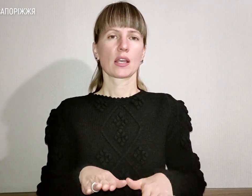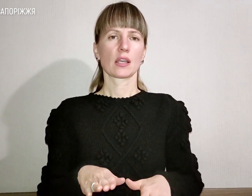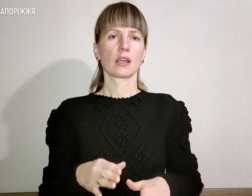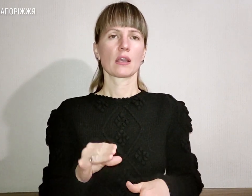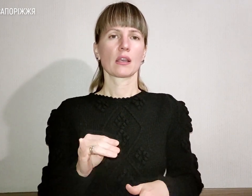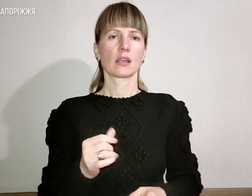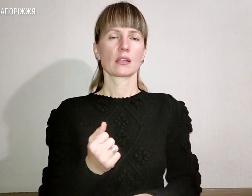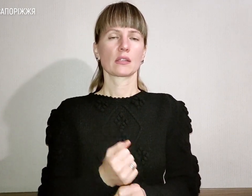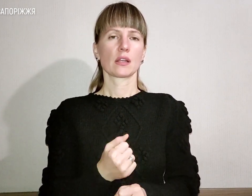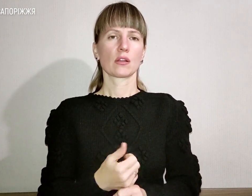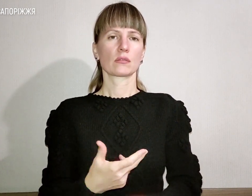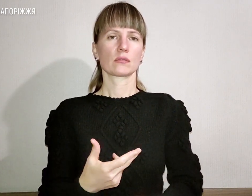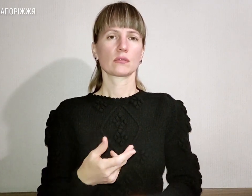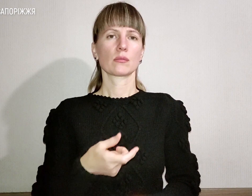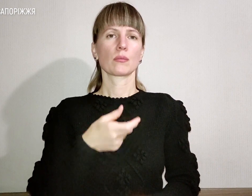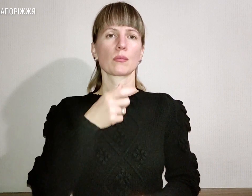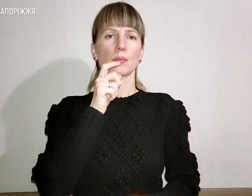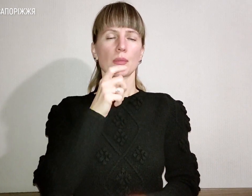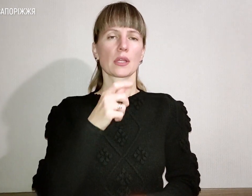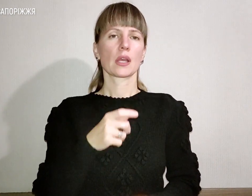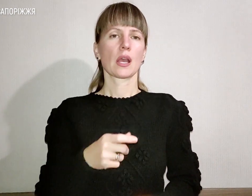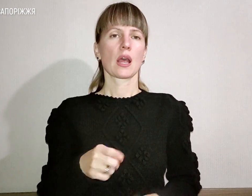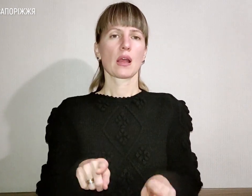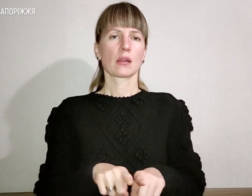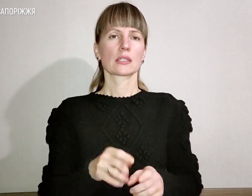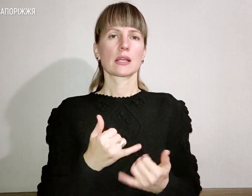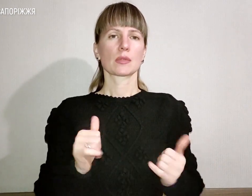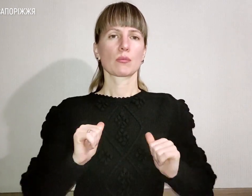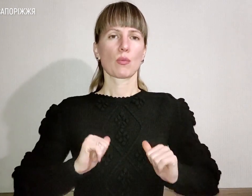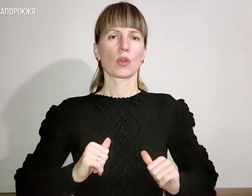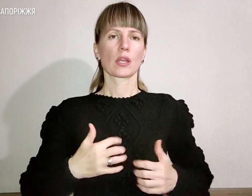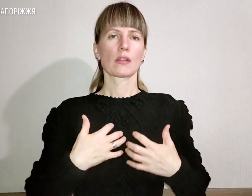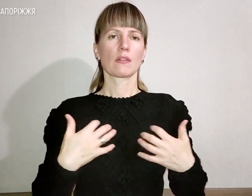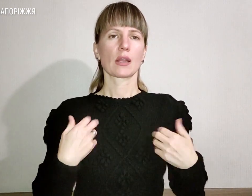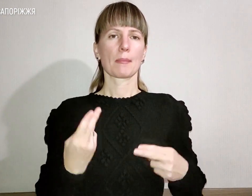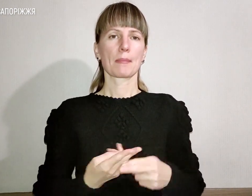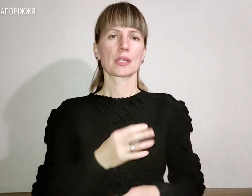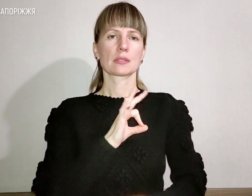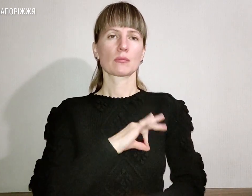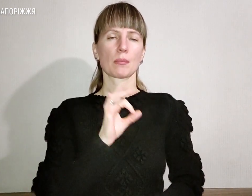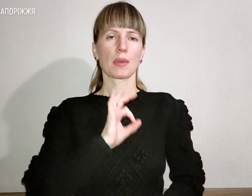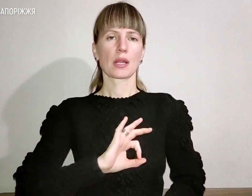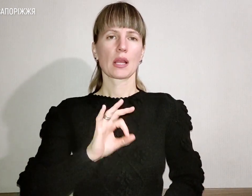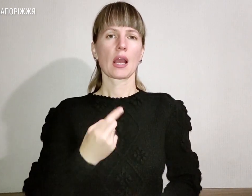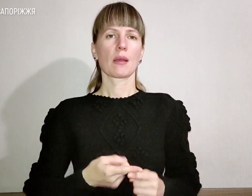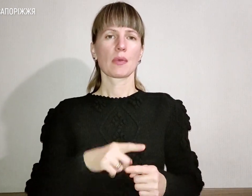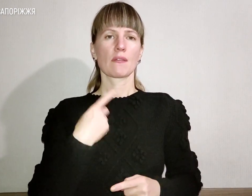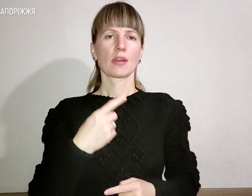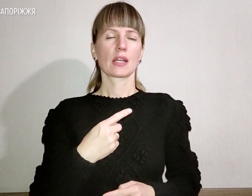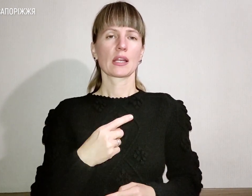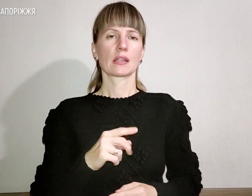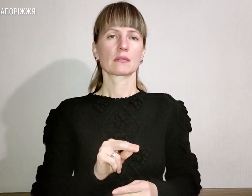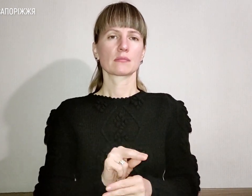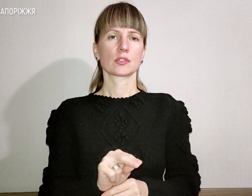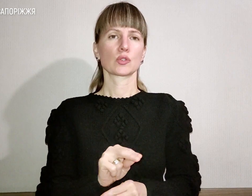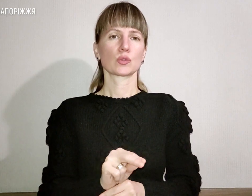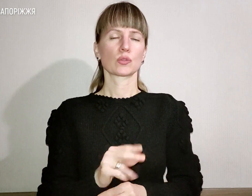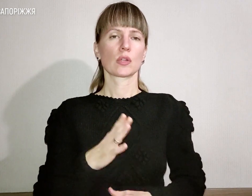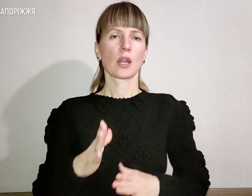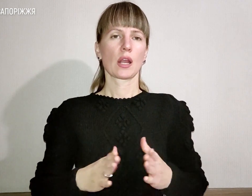перорально. Також можна забезпечити безпеку та спокій тварині без застосування медикаментів. Про це каже інструктор-кінолог Сергій Клименко.